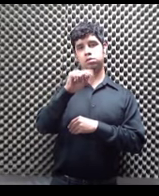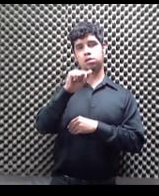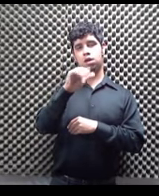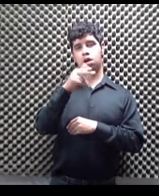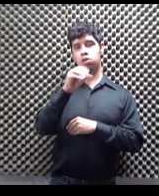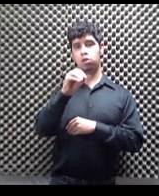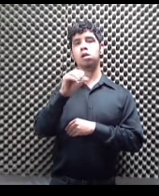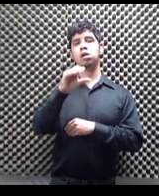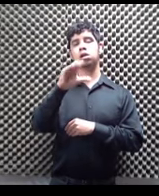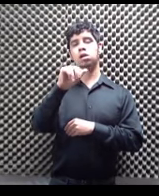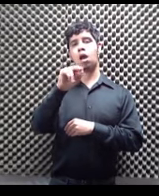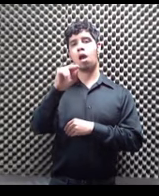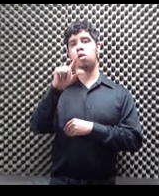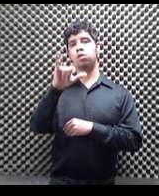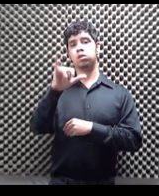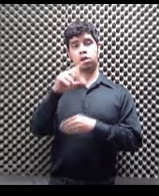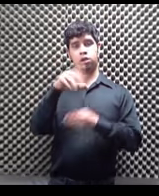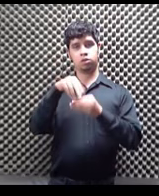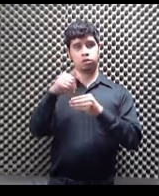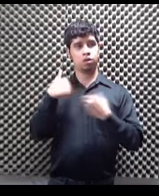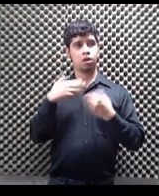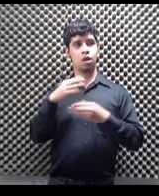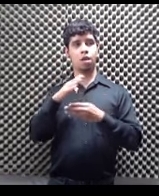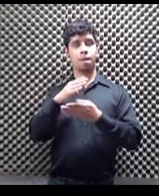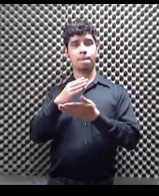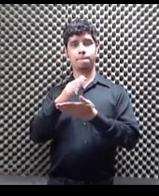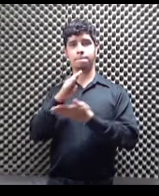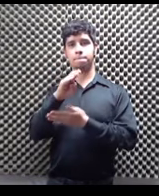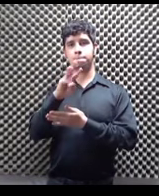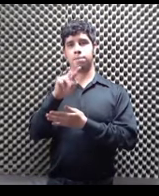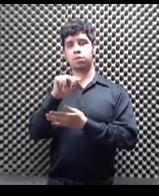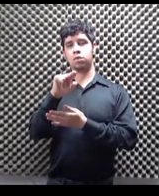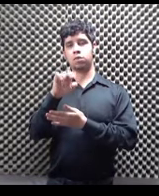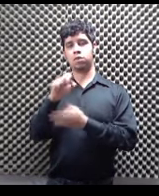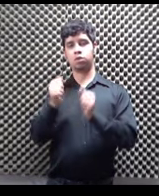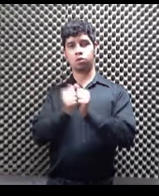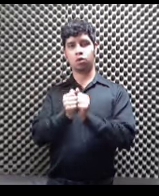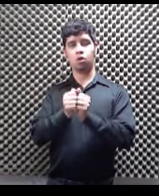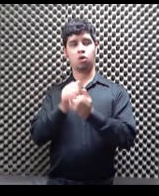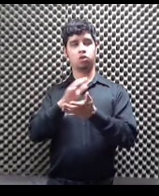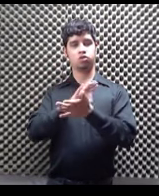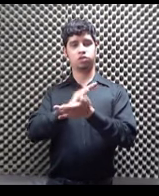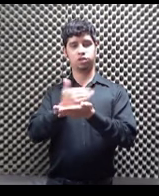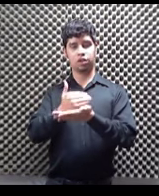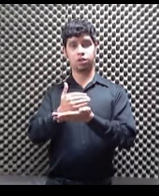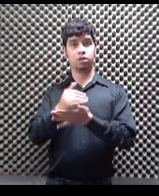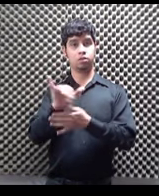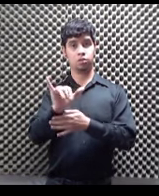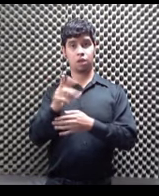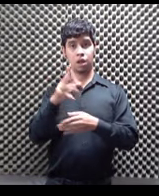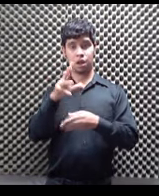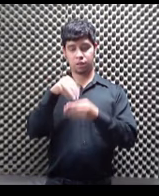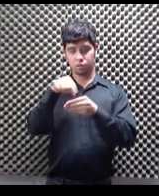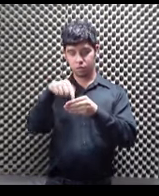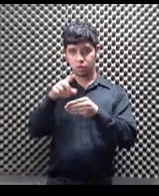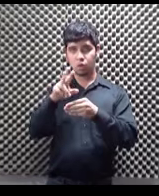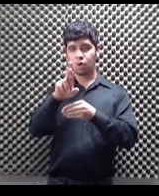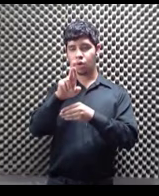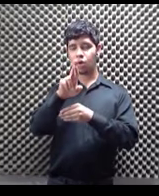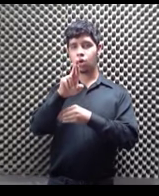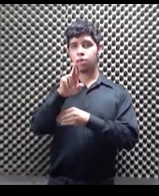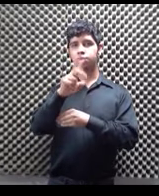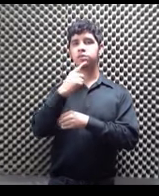El canoli. Y entonces esto es brownie con cheesecake. Se lo di a Nelida. Y esto es un Red Velvet mini, ¿cómo